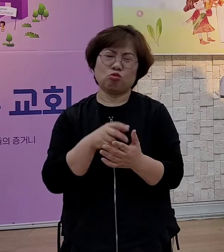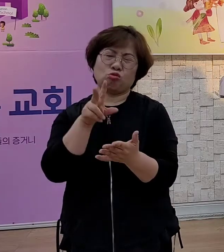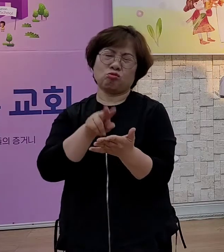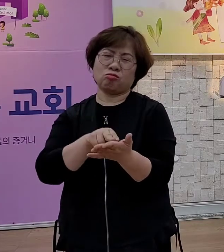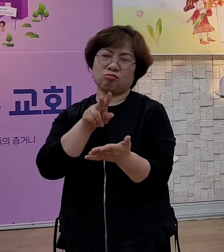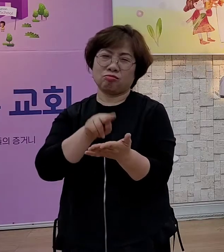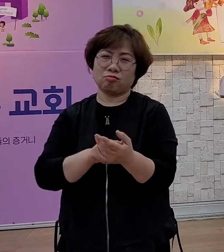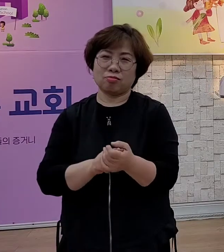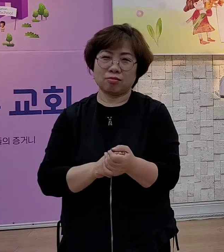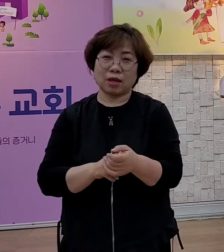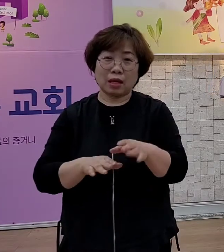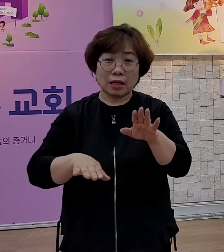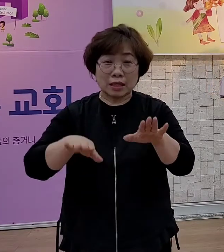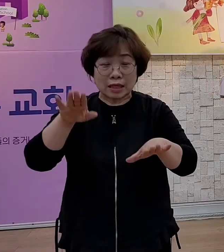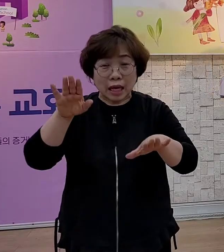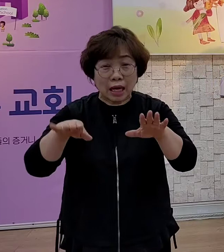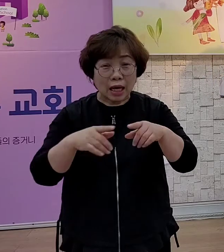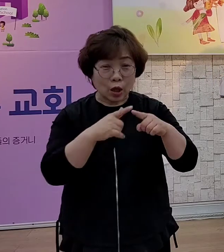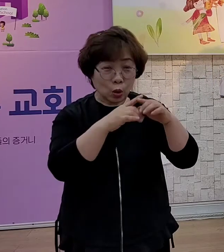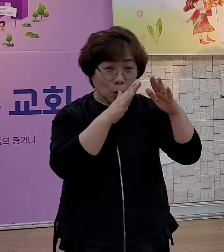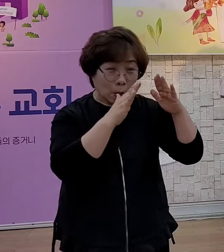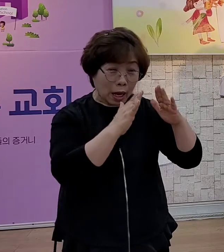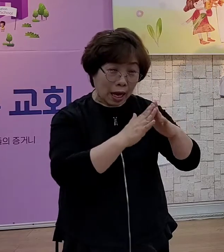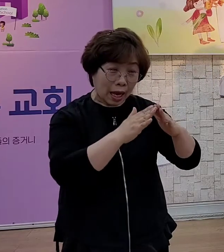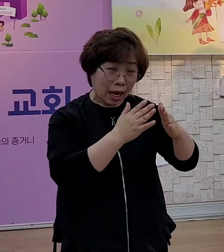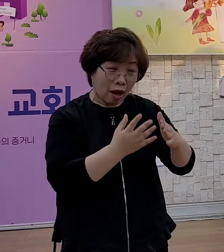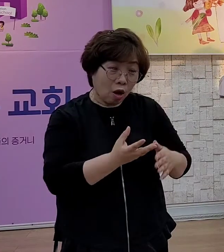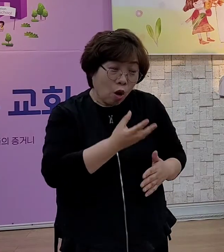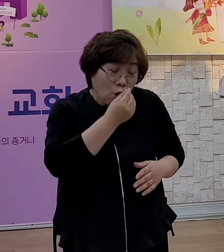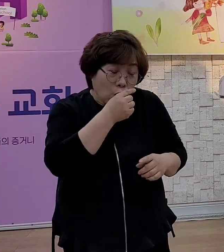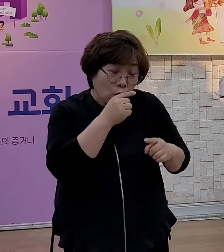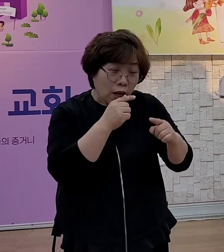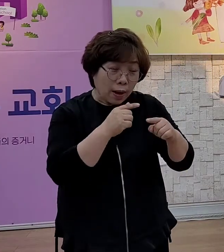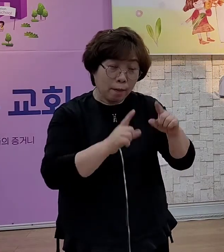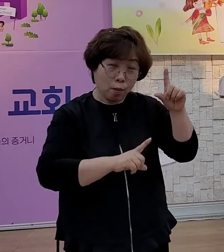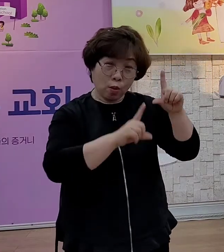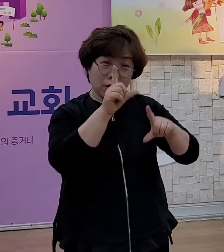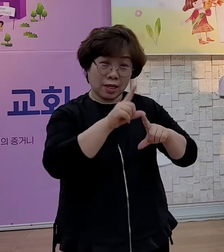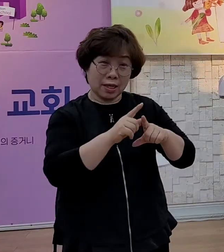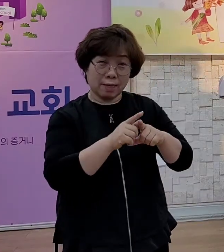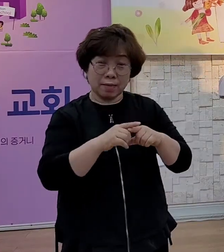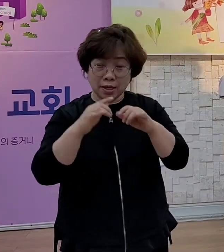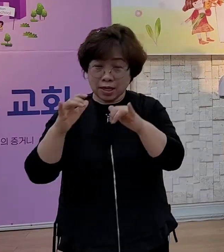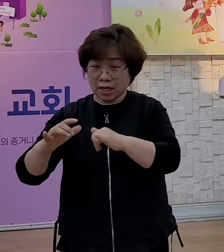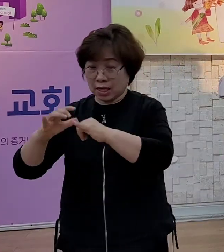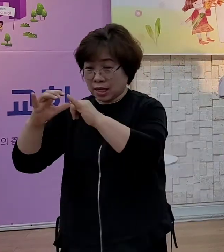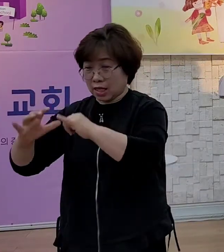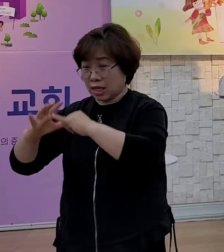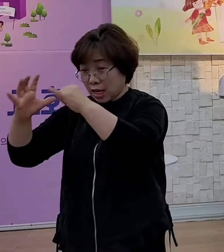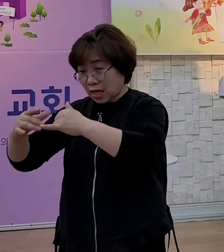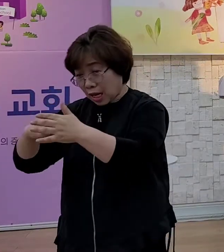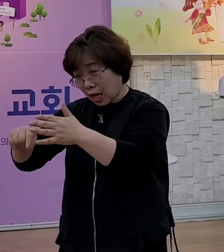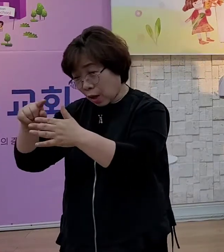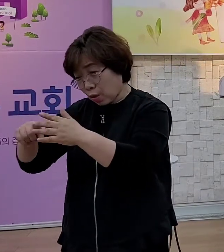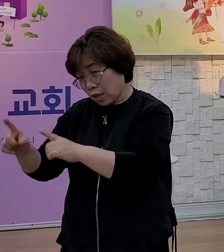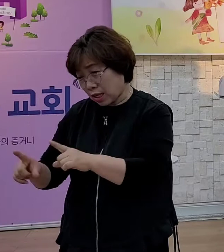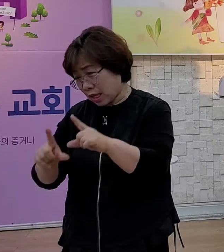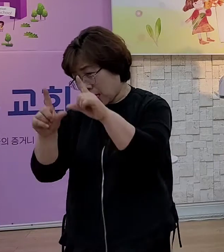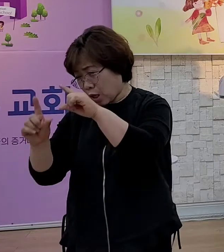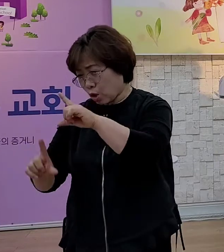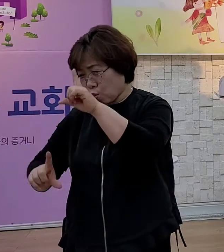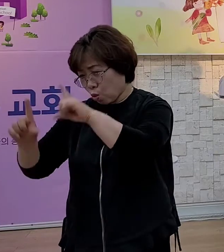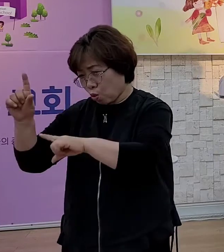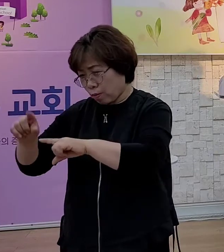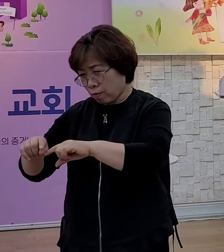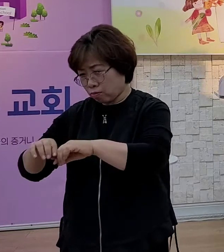문제입니다. 차이가 교회에서의 우리 거룩하고 믿음 좋은 모습과 이 사회에서 우리가 살아가는 그 모습과는 너무